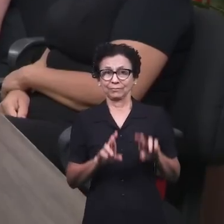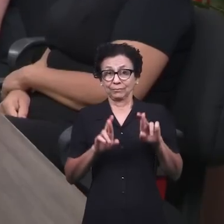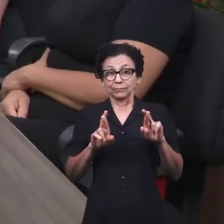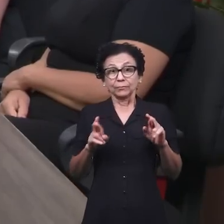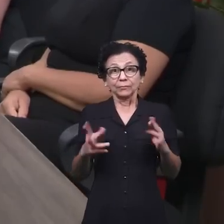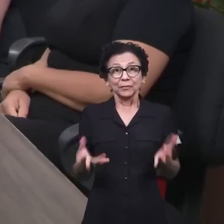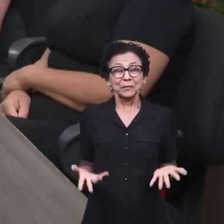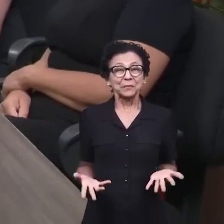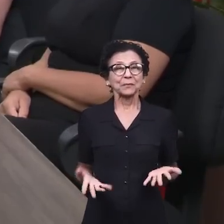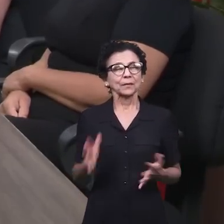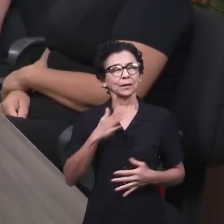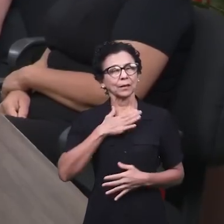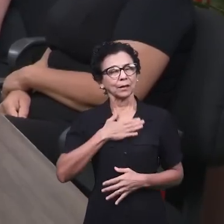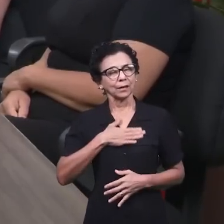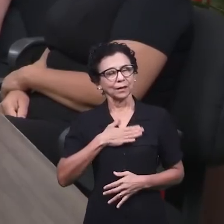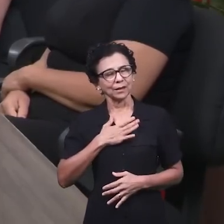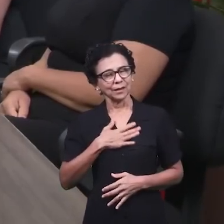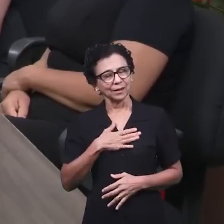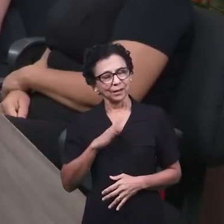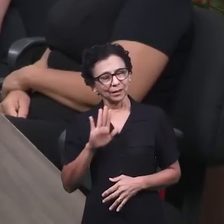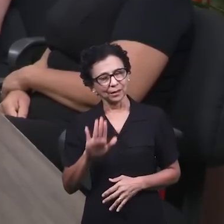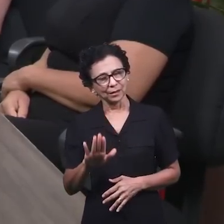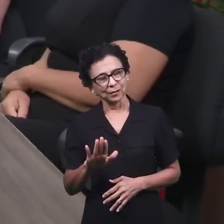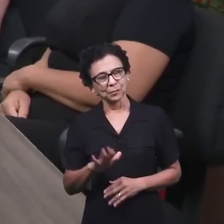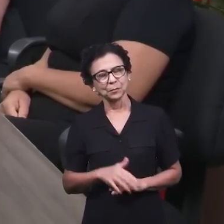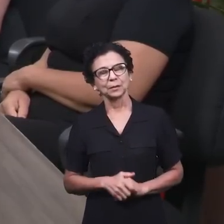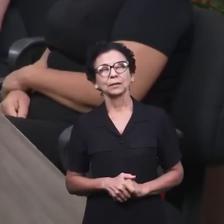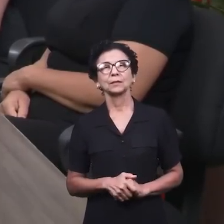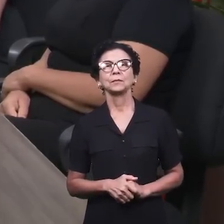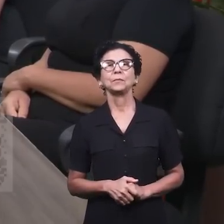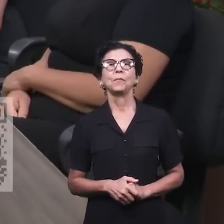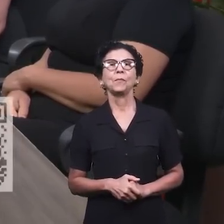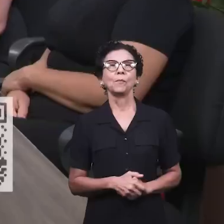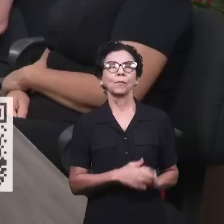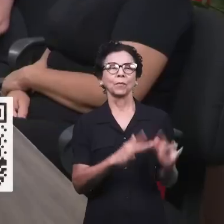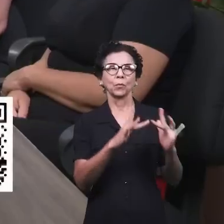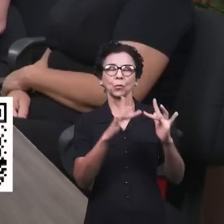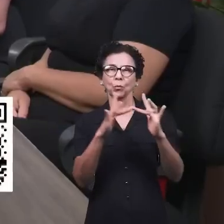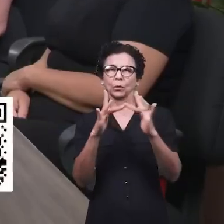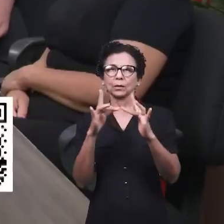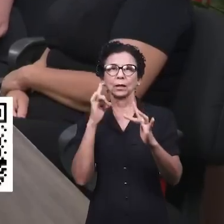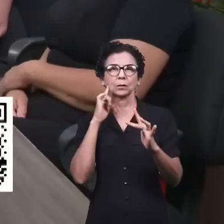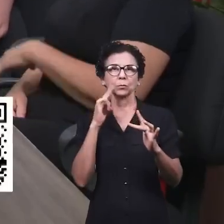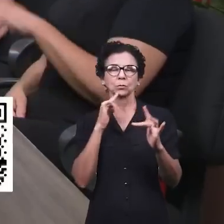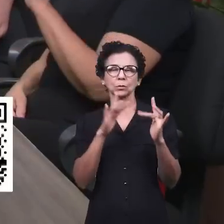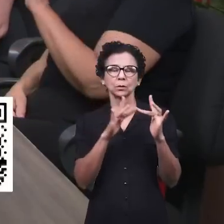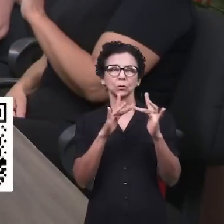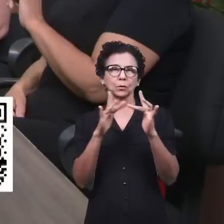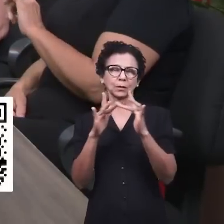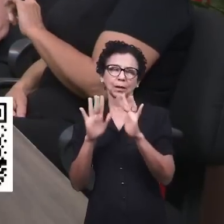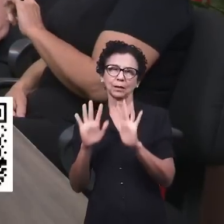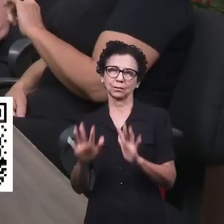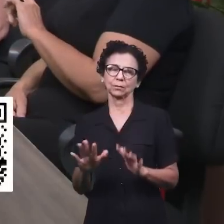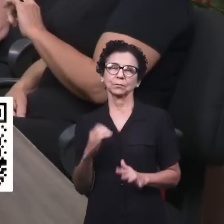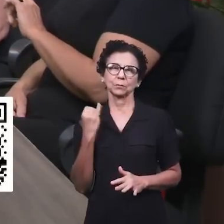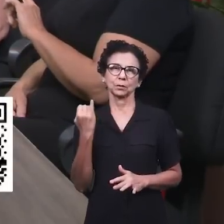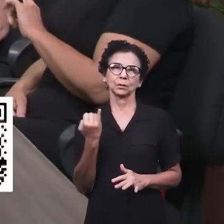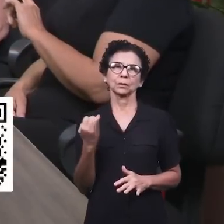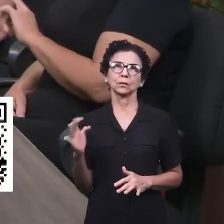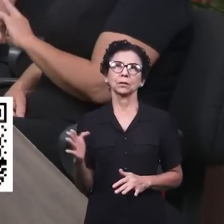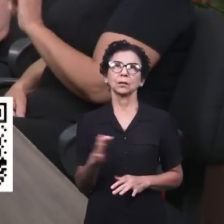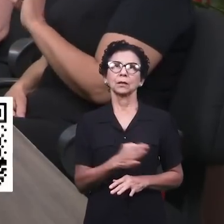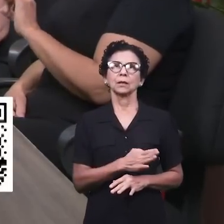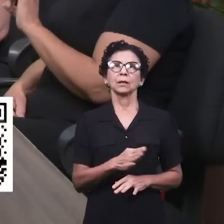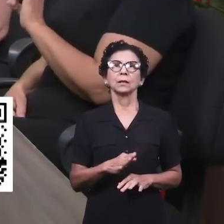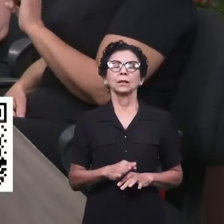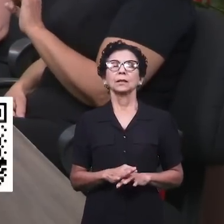calma, que vai dar tudo Com certo. prática, treino, contato com o surdo, dá tudo certo. Exatamente. E olha, o mais importante, Priscila,